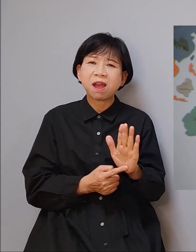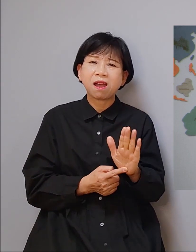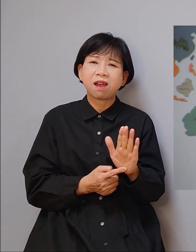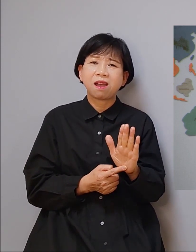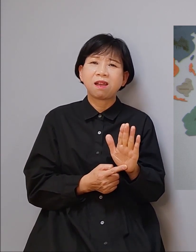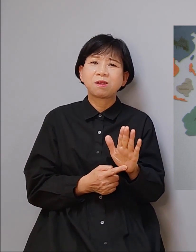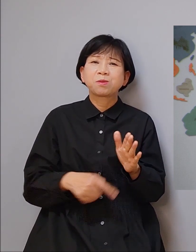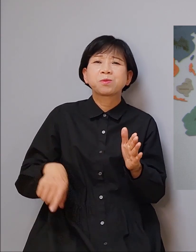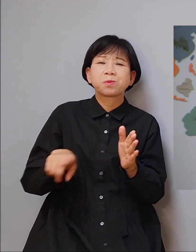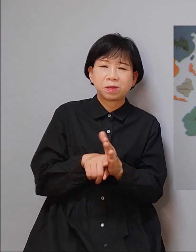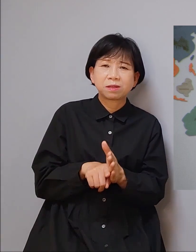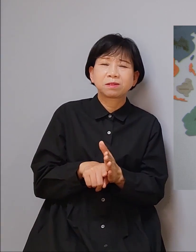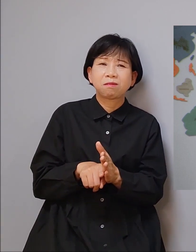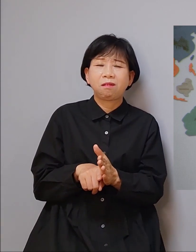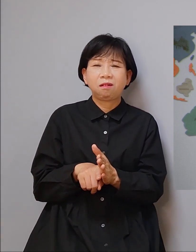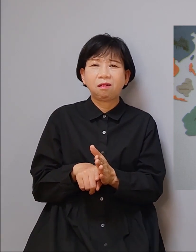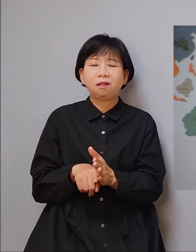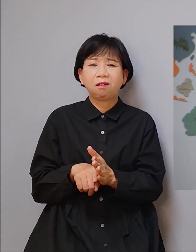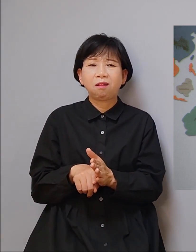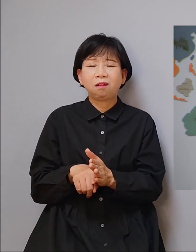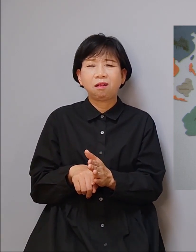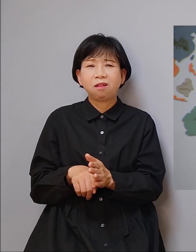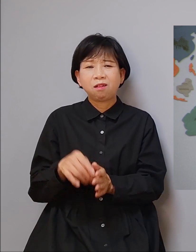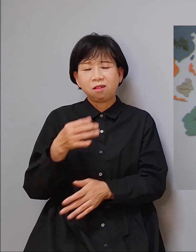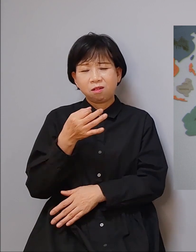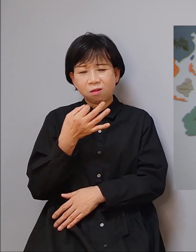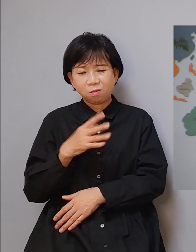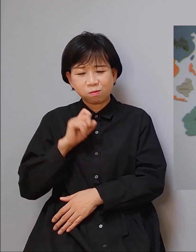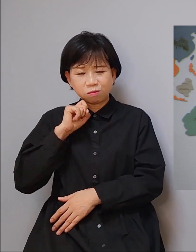글쎄요, 누군가 만든 이야기 같기도 해요. 그렇죠?